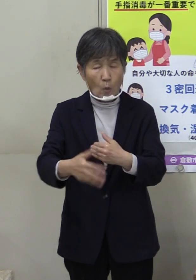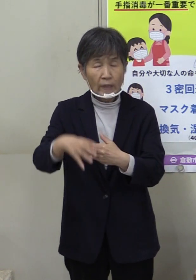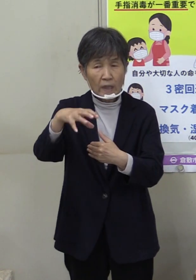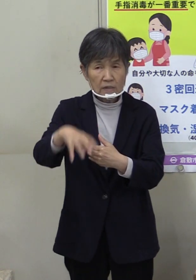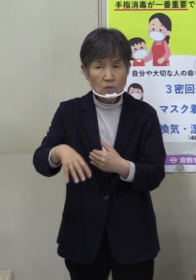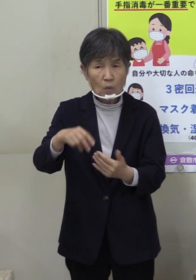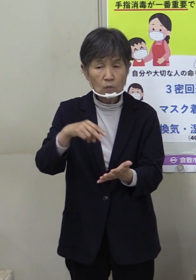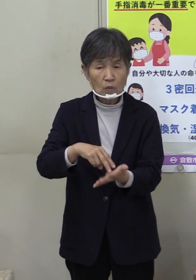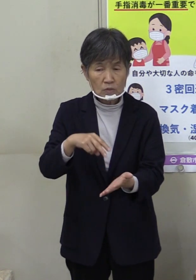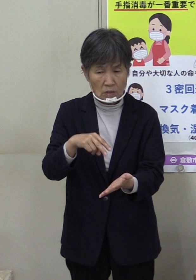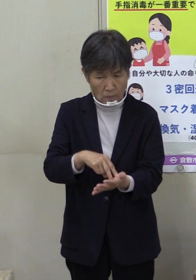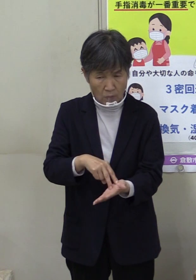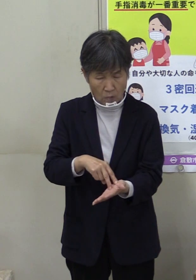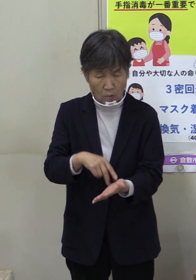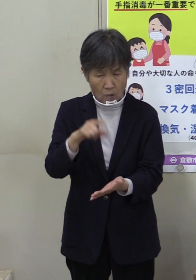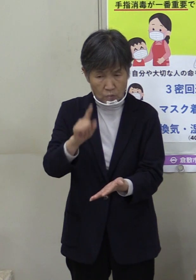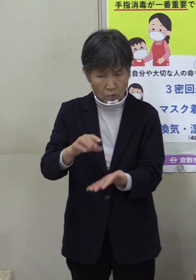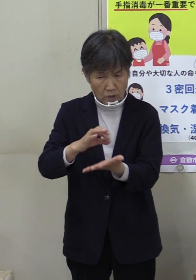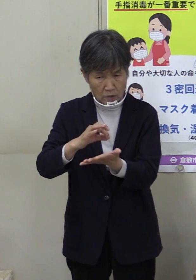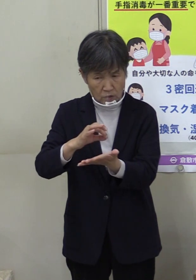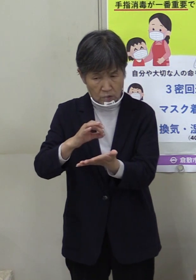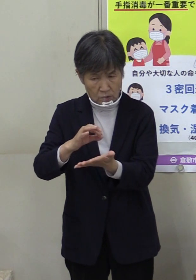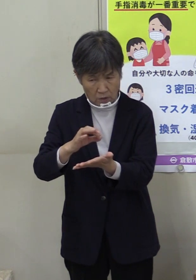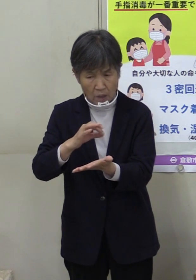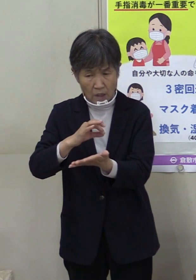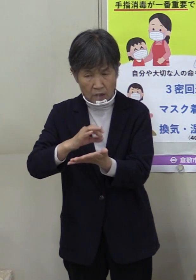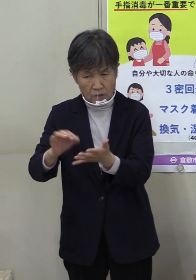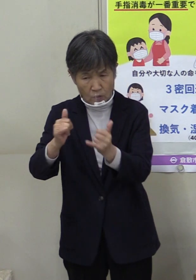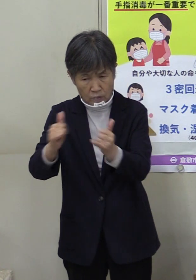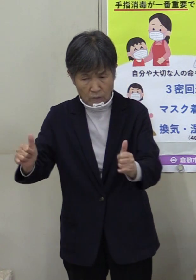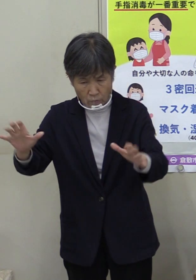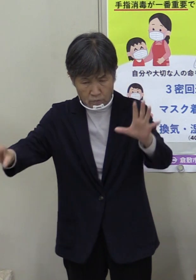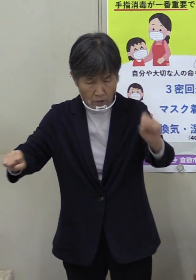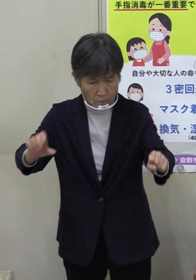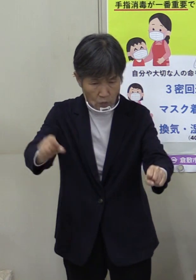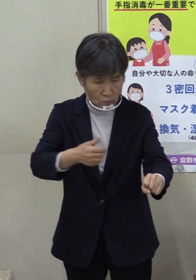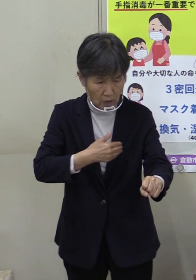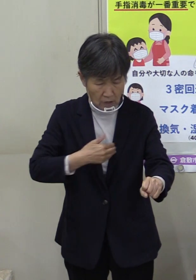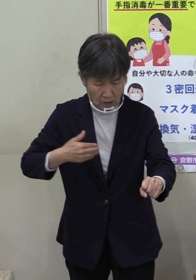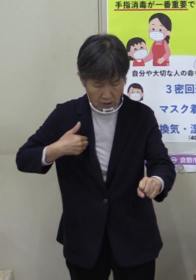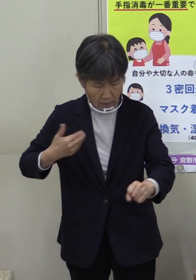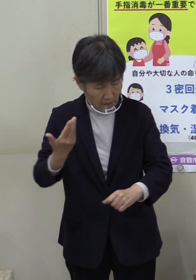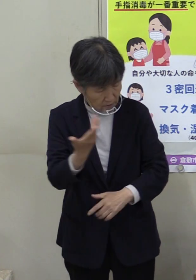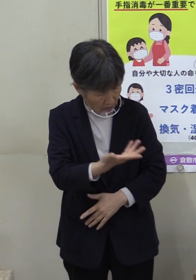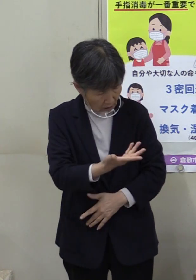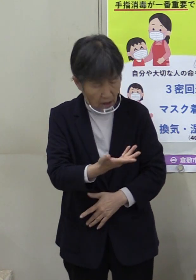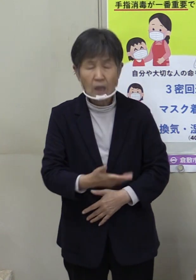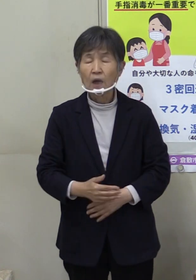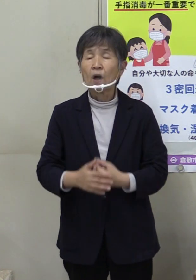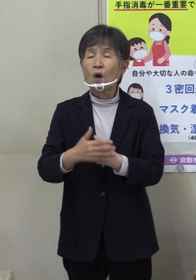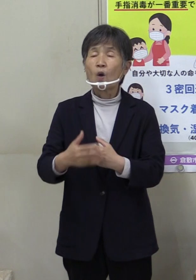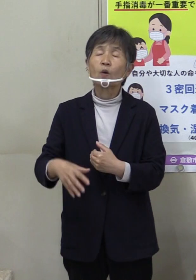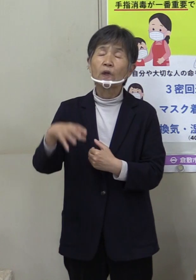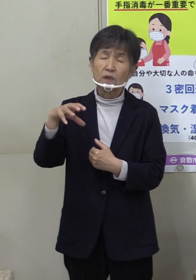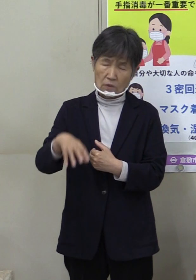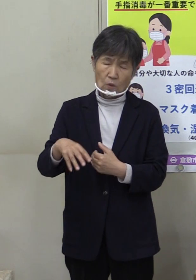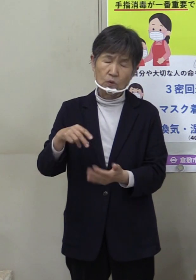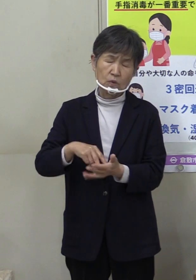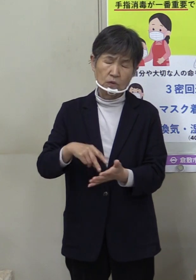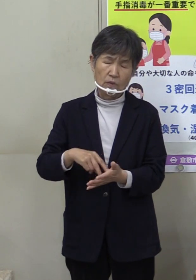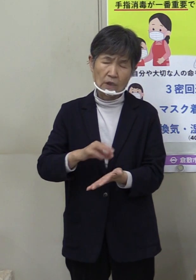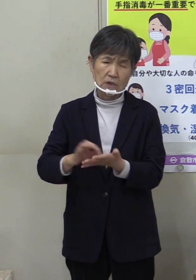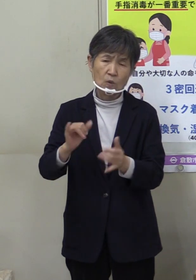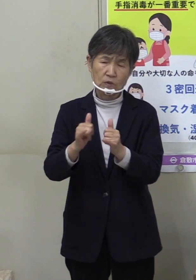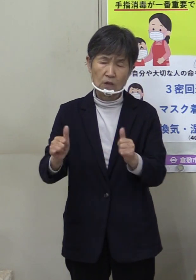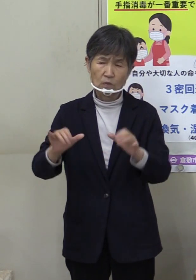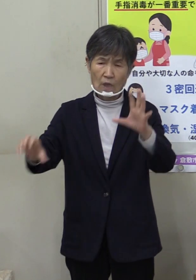もそれによって利用者の把握はできていると。 保健所としては利用者の把握はできているというふうに思っ